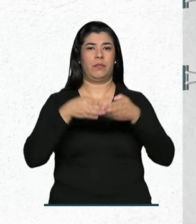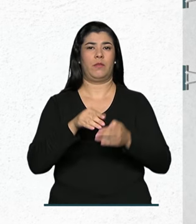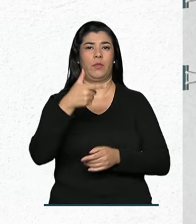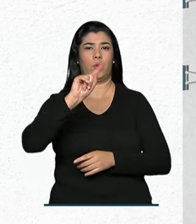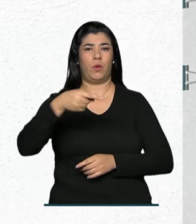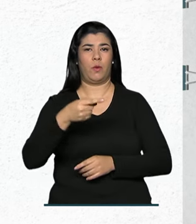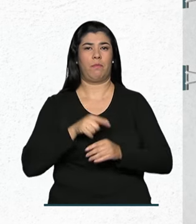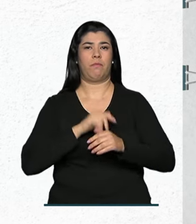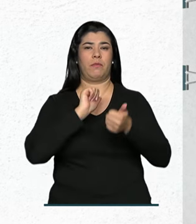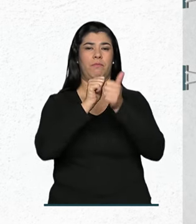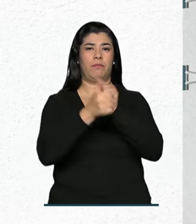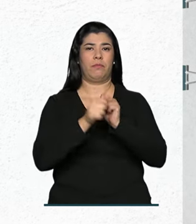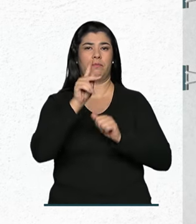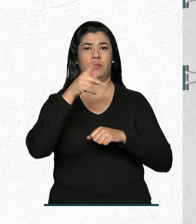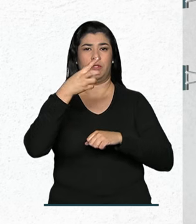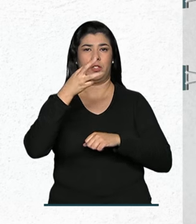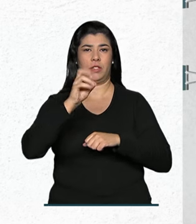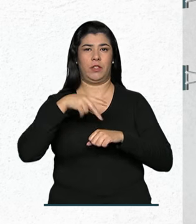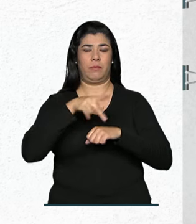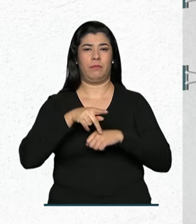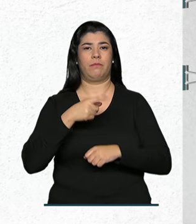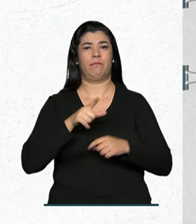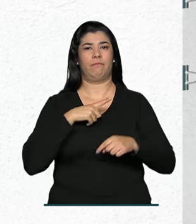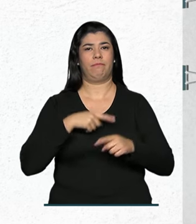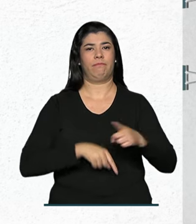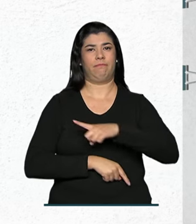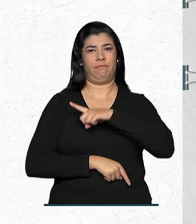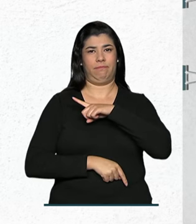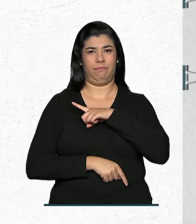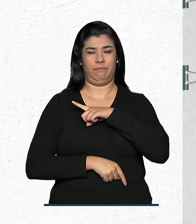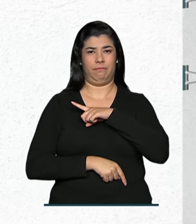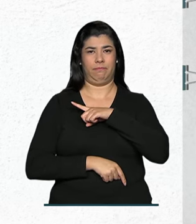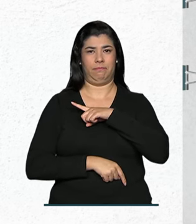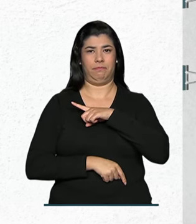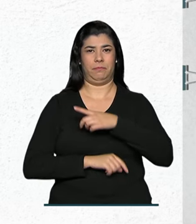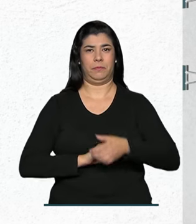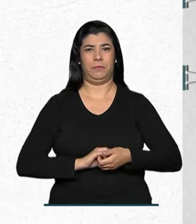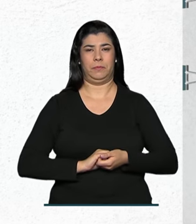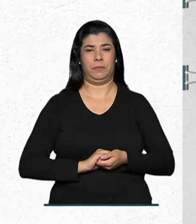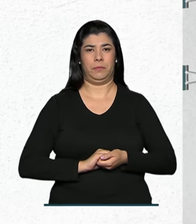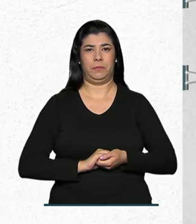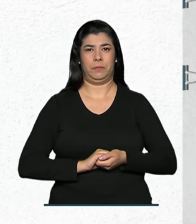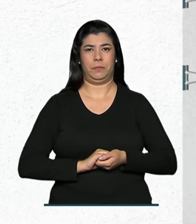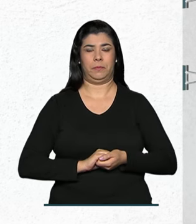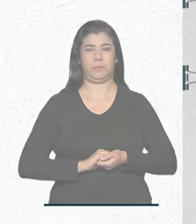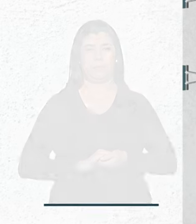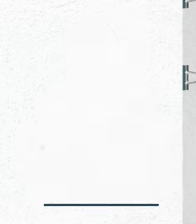atletas de 30 países. Saiba mais em esporte.gov.br.